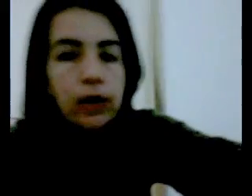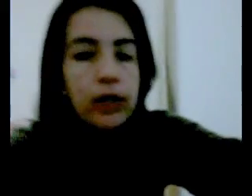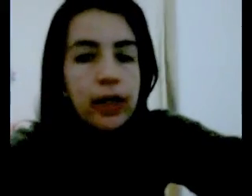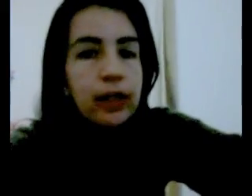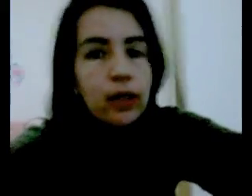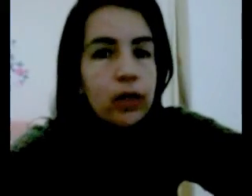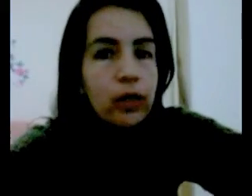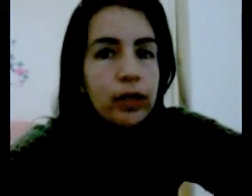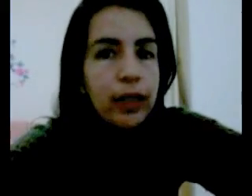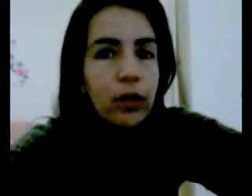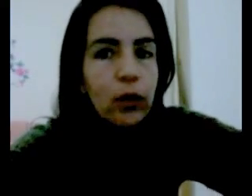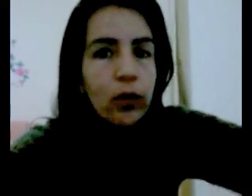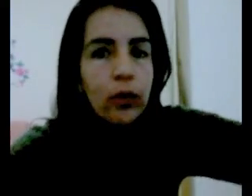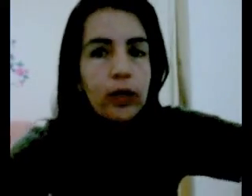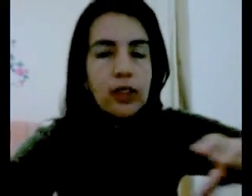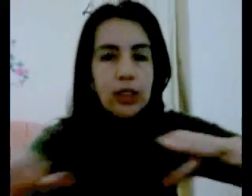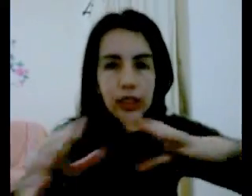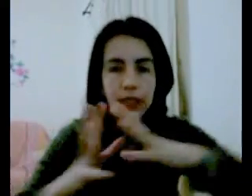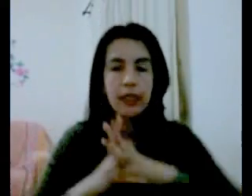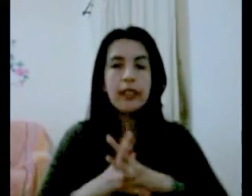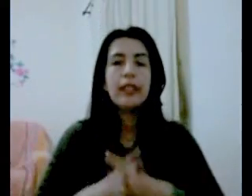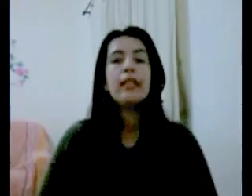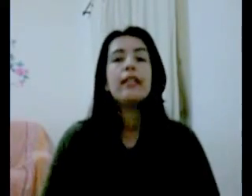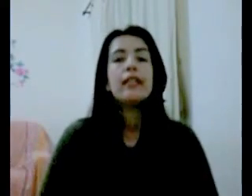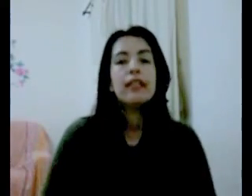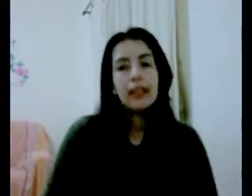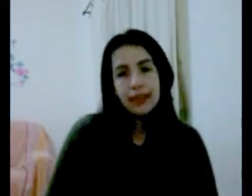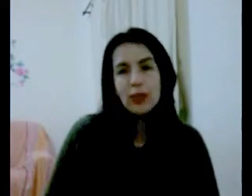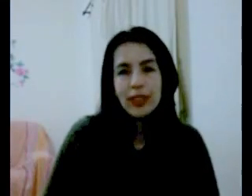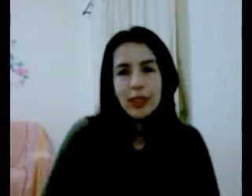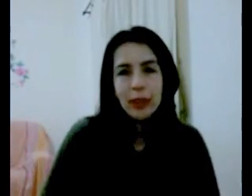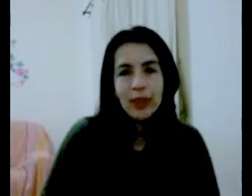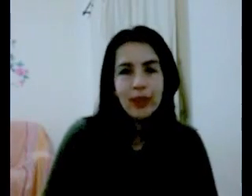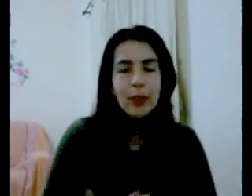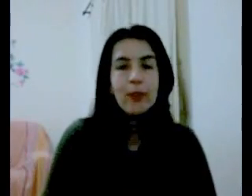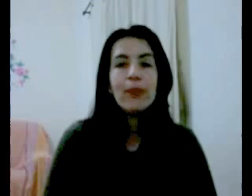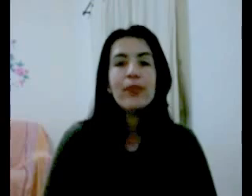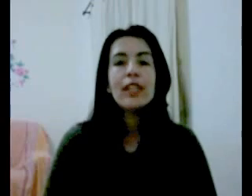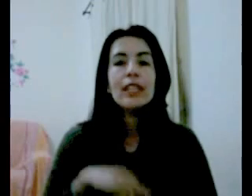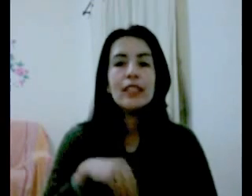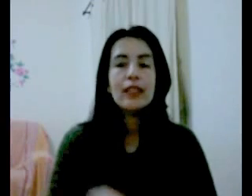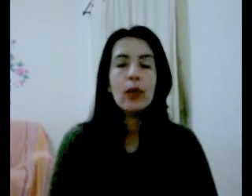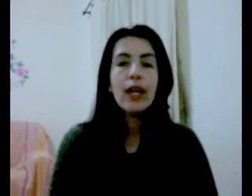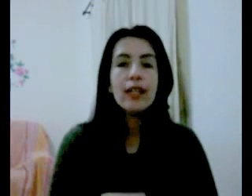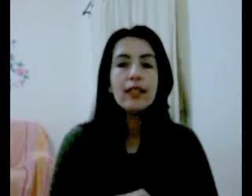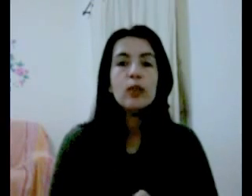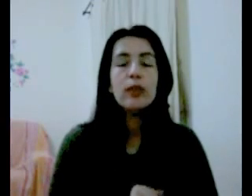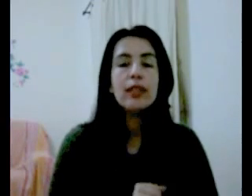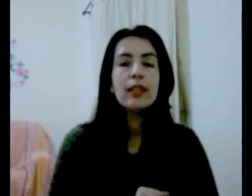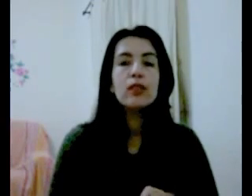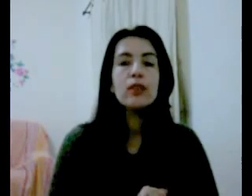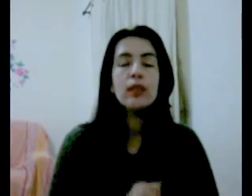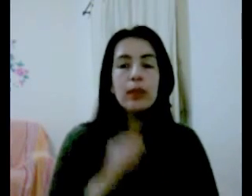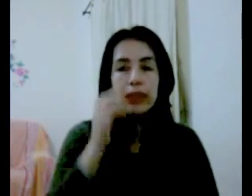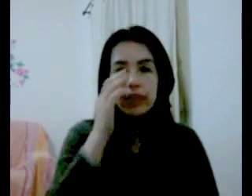Eu não sei nem se eu tô saindo no foco, tá, gente? Que assim fica tremendo, né? Então, aí eu peguei, daí eu falei pra